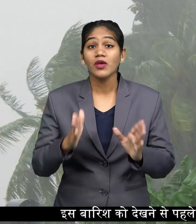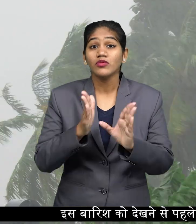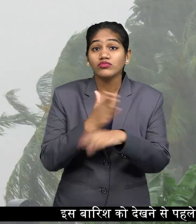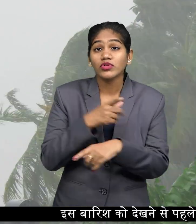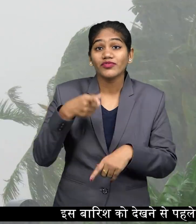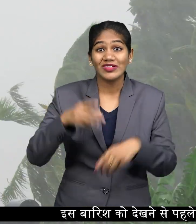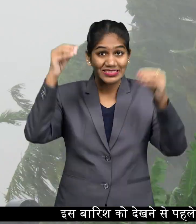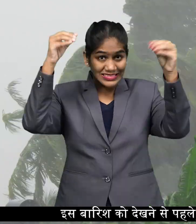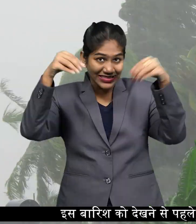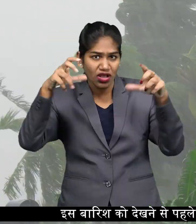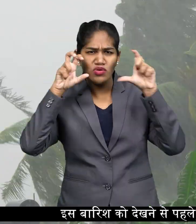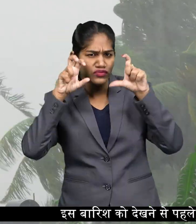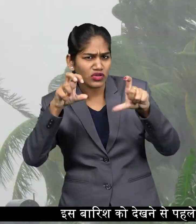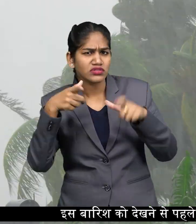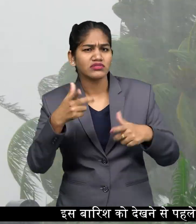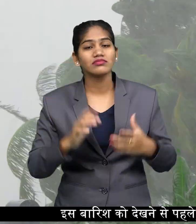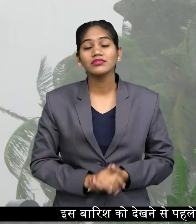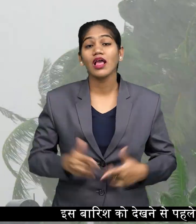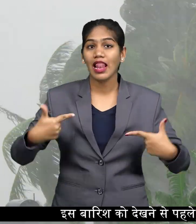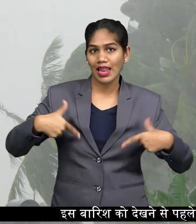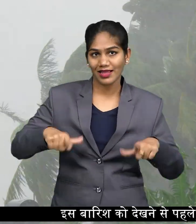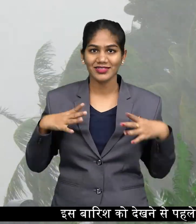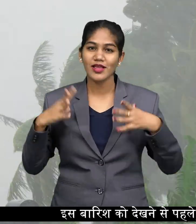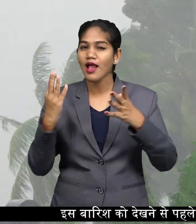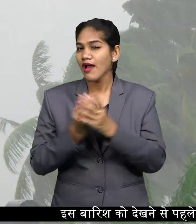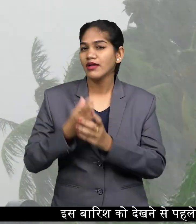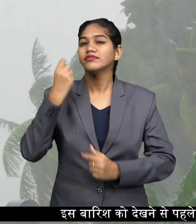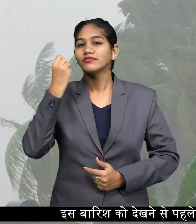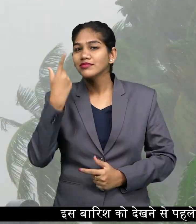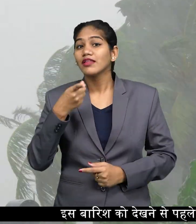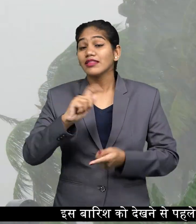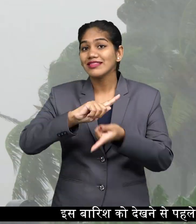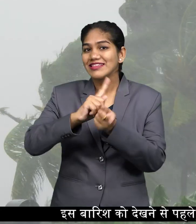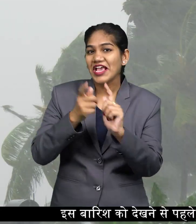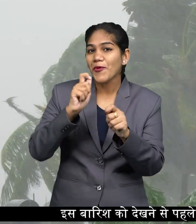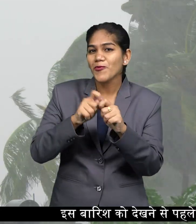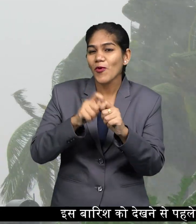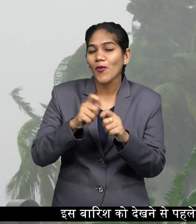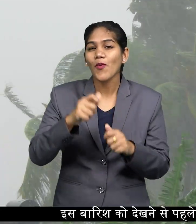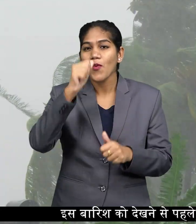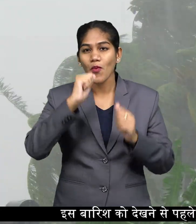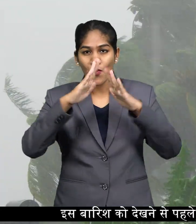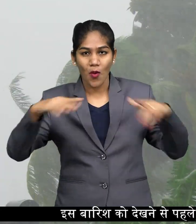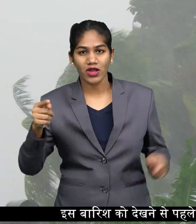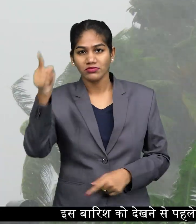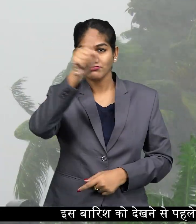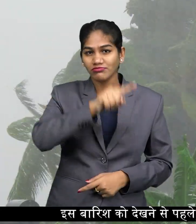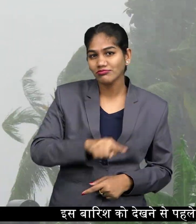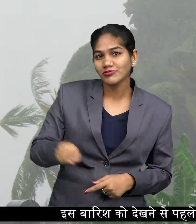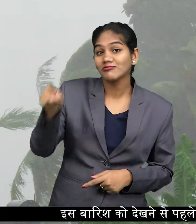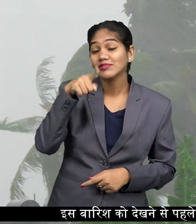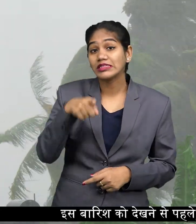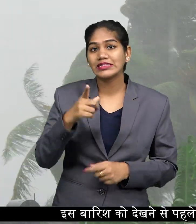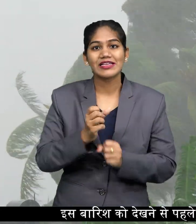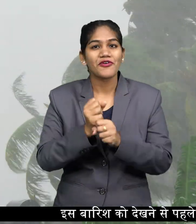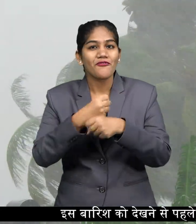इस बारिश को देखने से पहले आइए बारिश बनने से में जल चक्र की भूमिका को समझें।